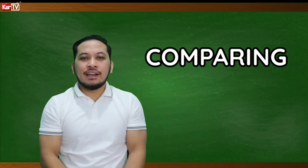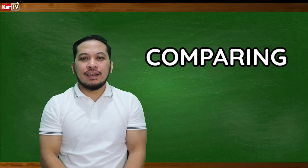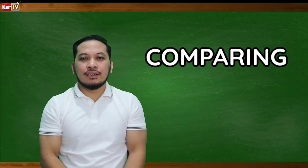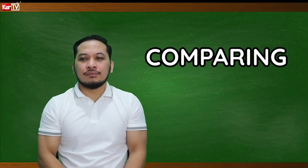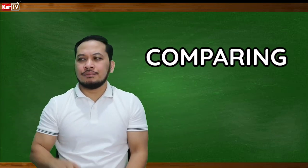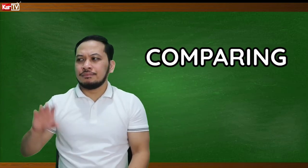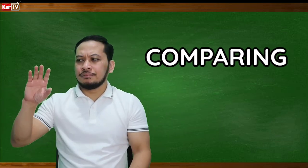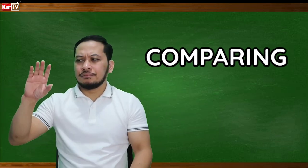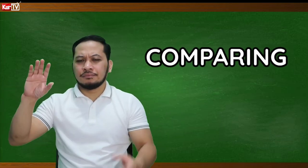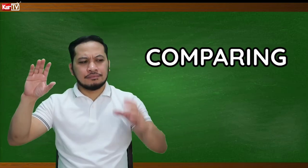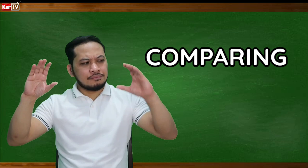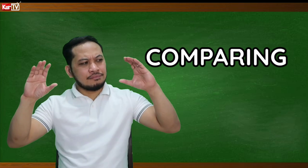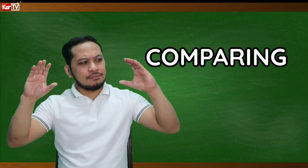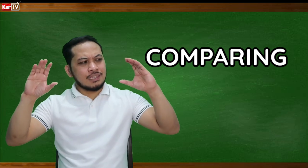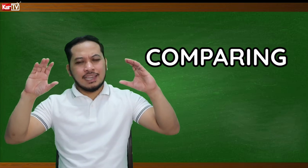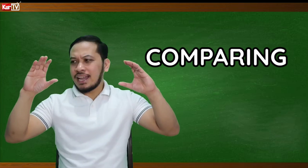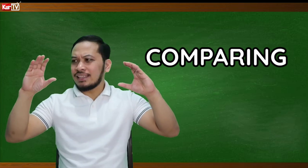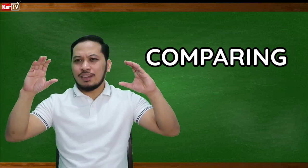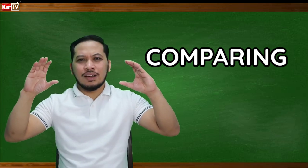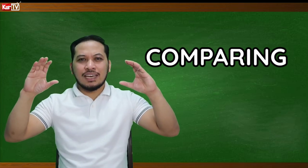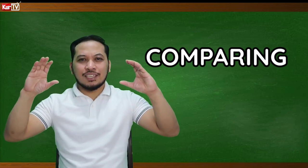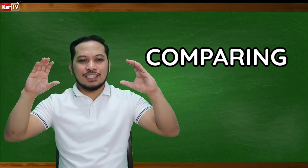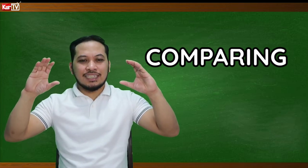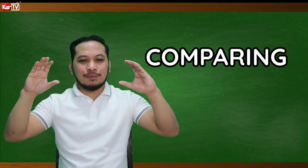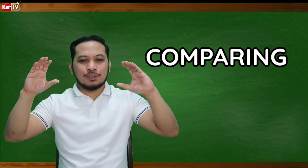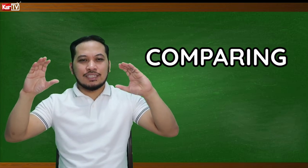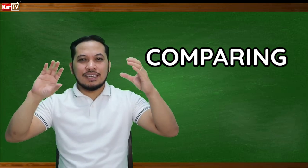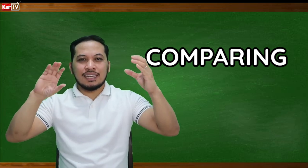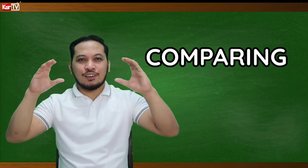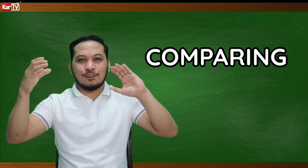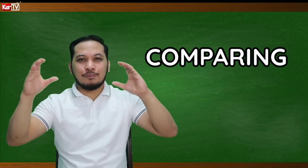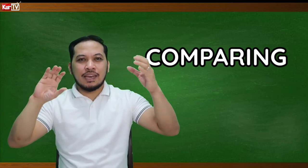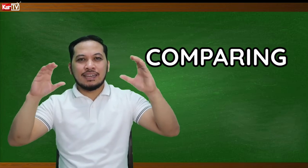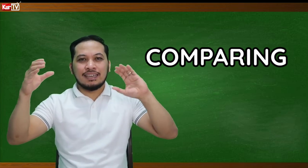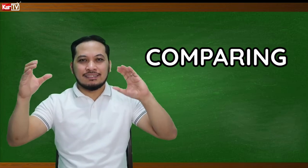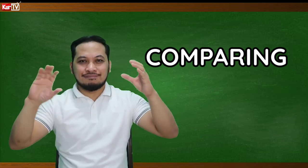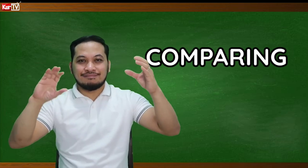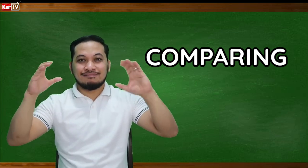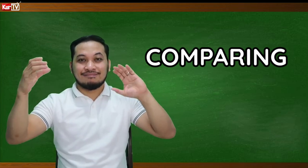Comparing. Ayan, dalawang letter C, tapos ganyan. Comparing.